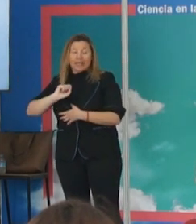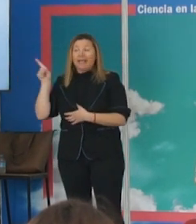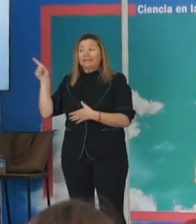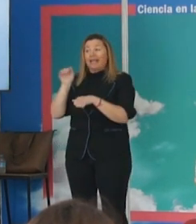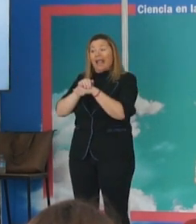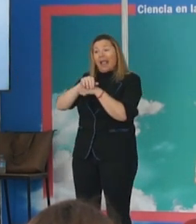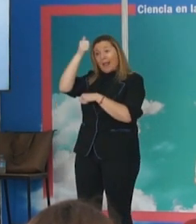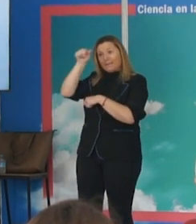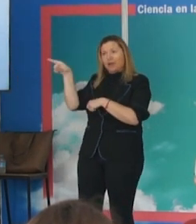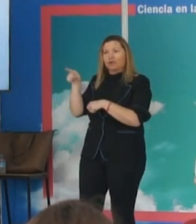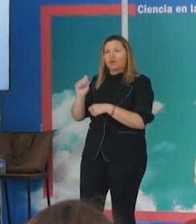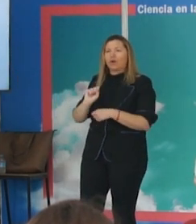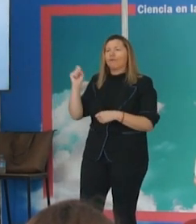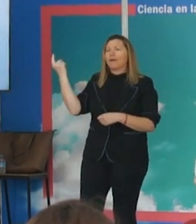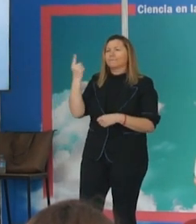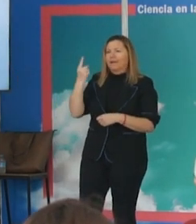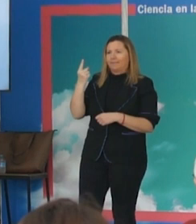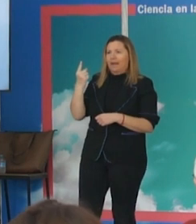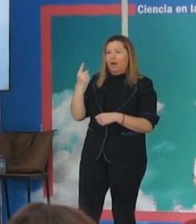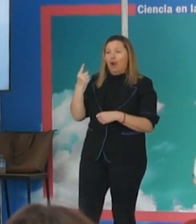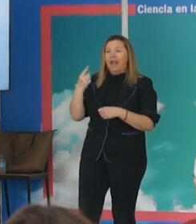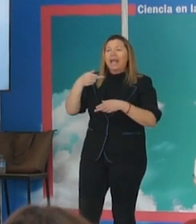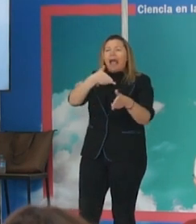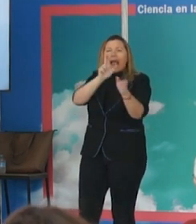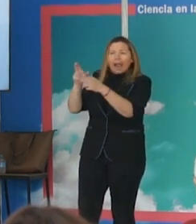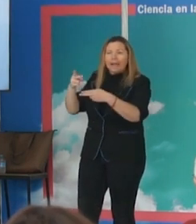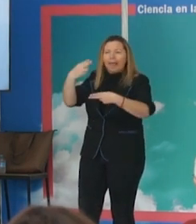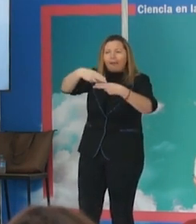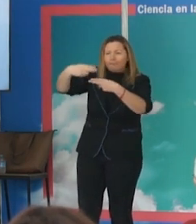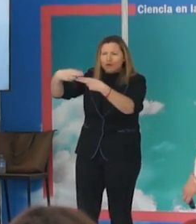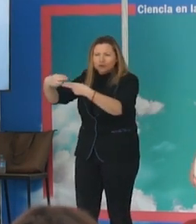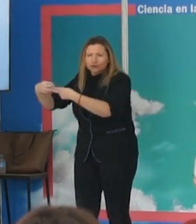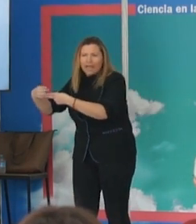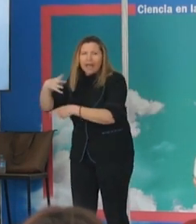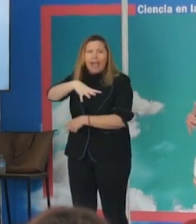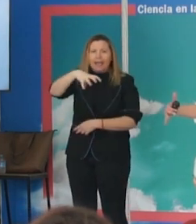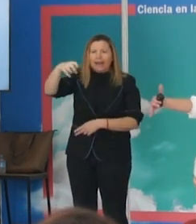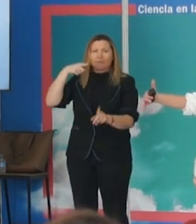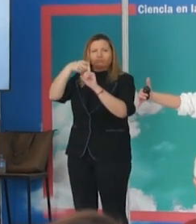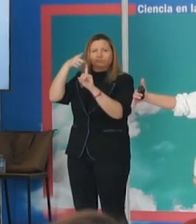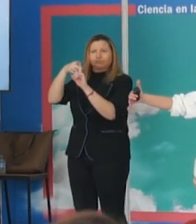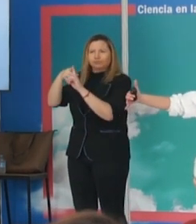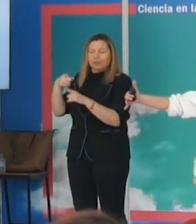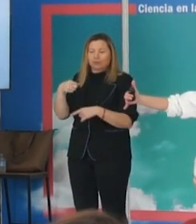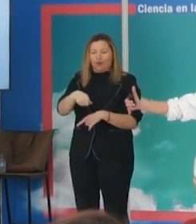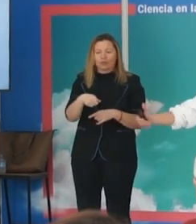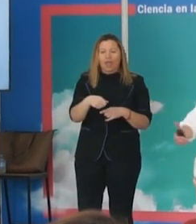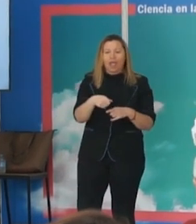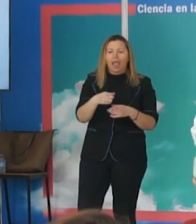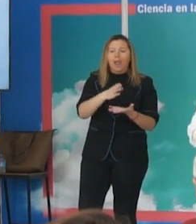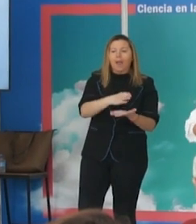que empleó el gas en la guerra de trincheras. Disponía en el frente de botellas de